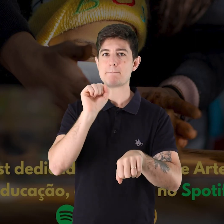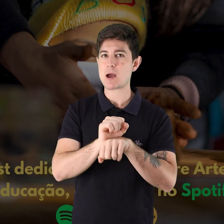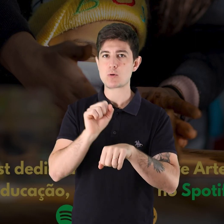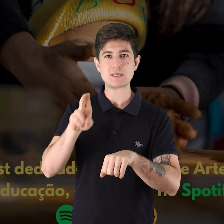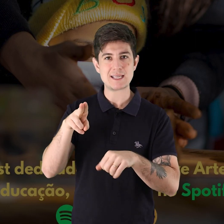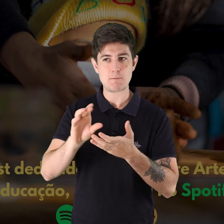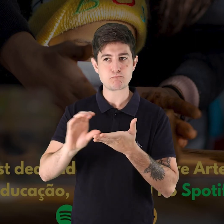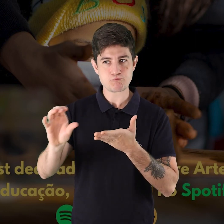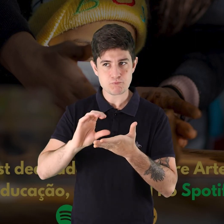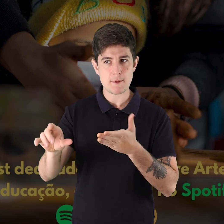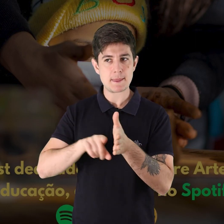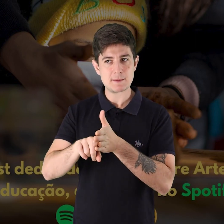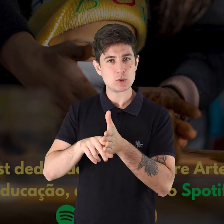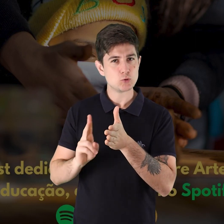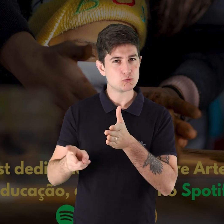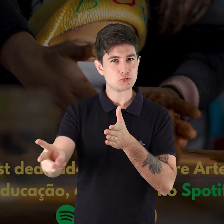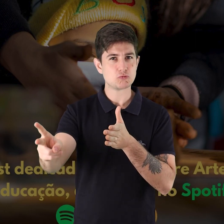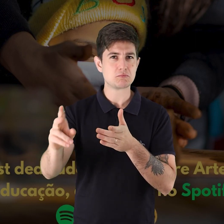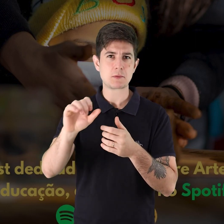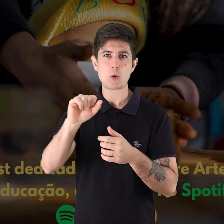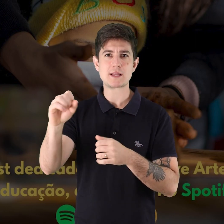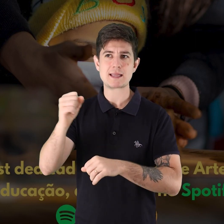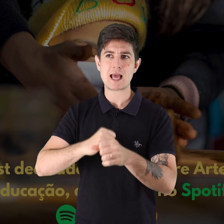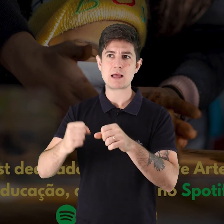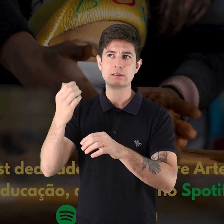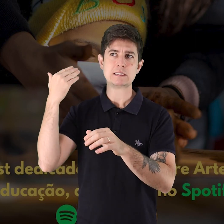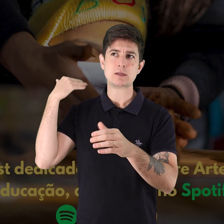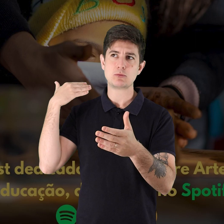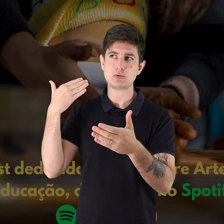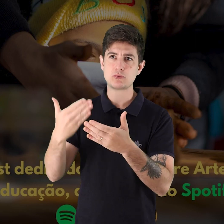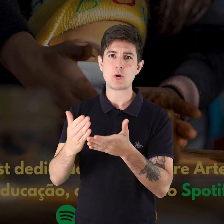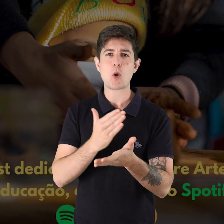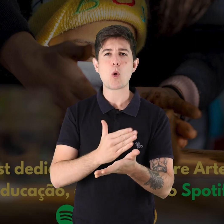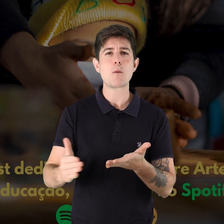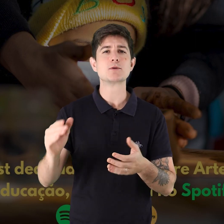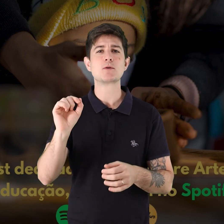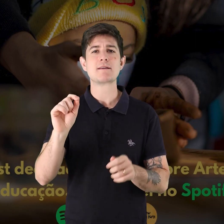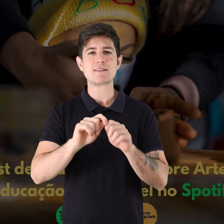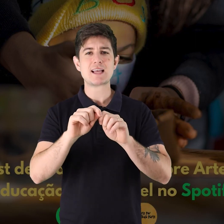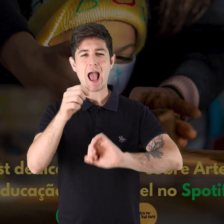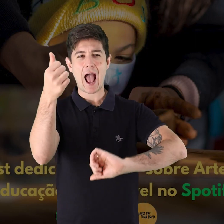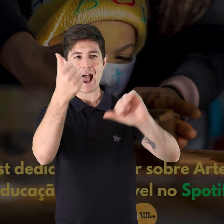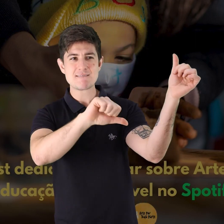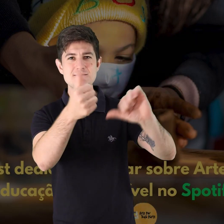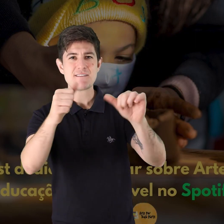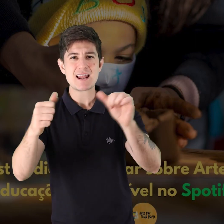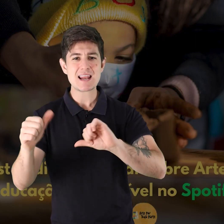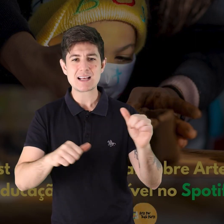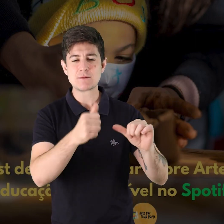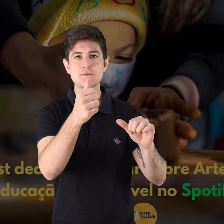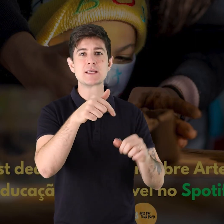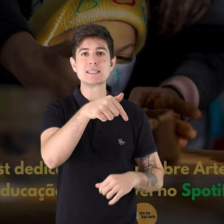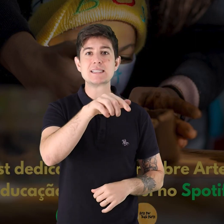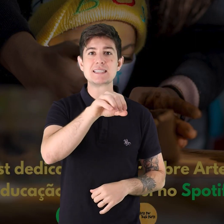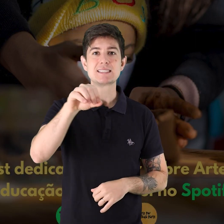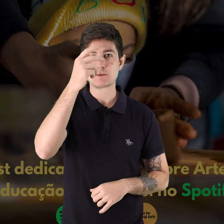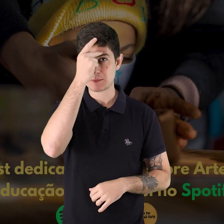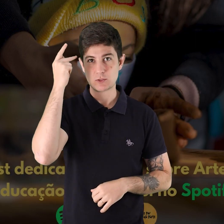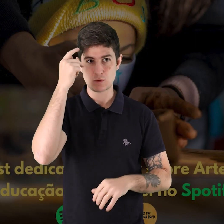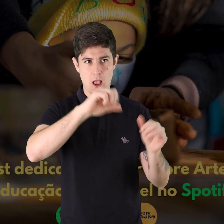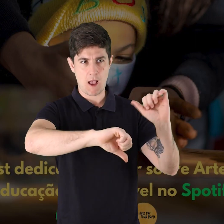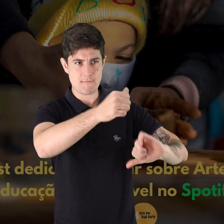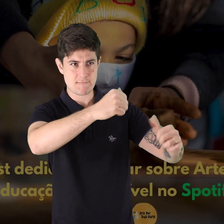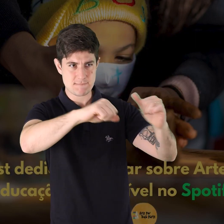nunca foi interrompida, então nunca faltou recurso, enfim. É uma pesquisa que começou avaliando 700 homens né,